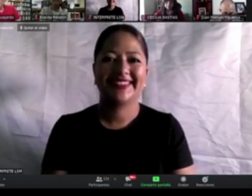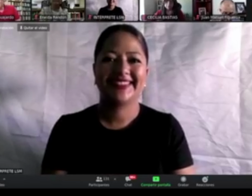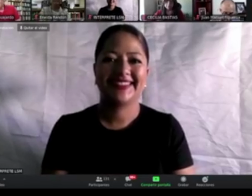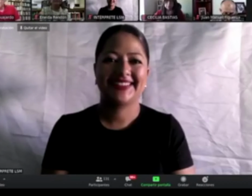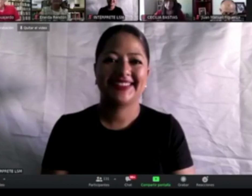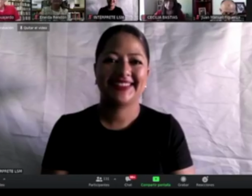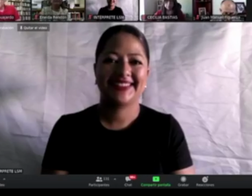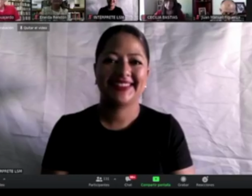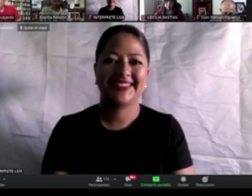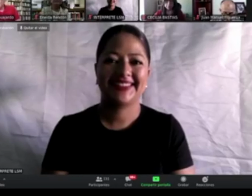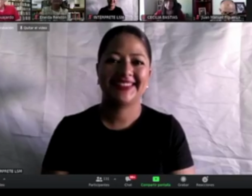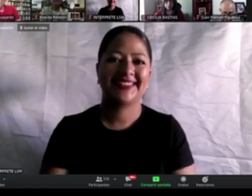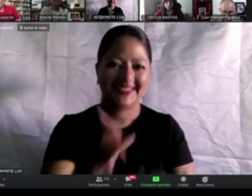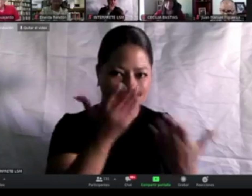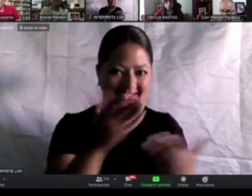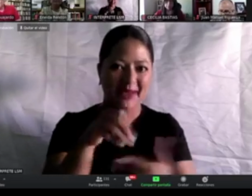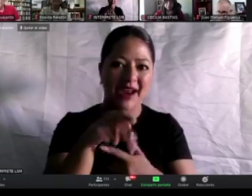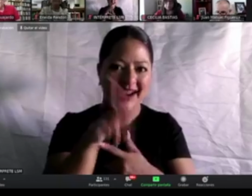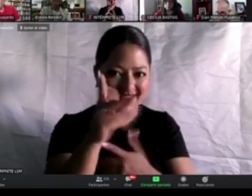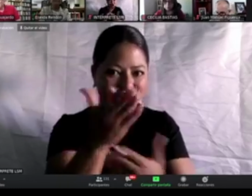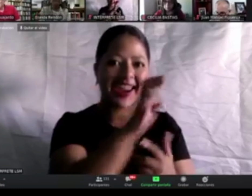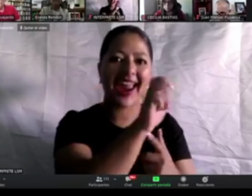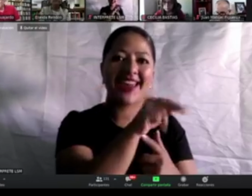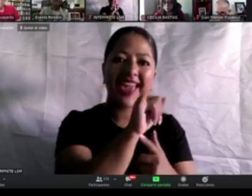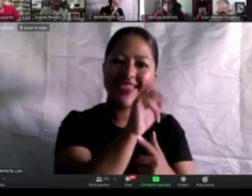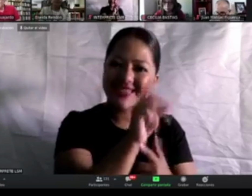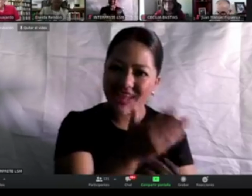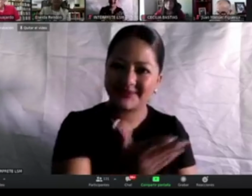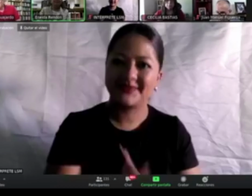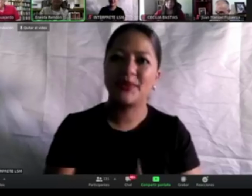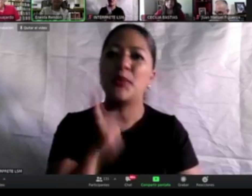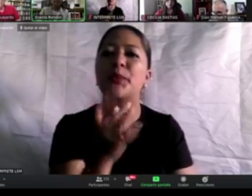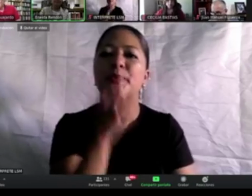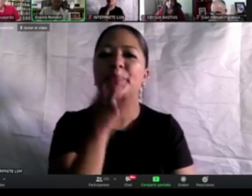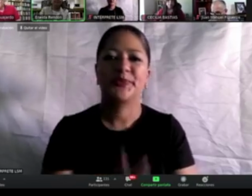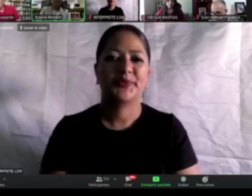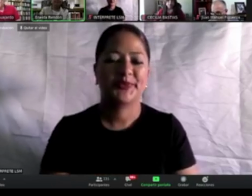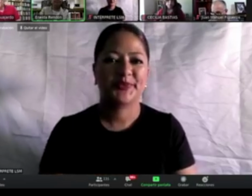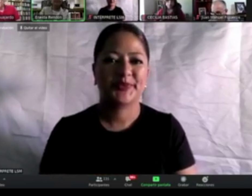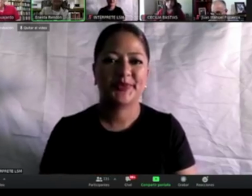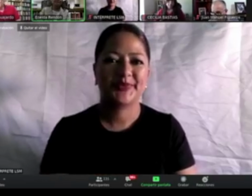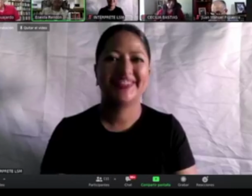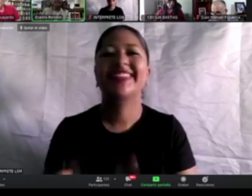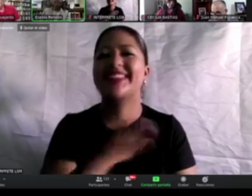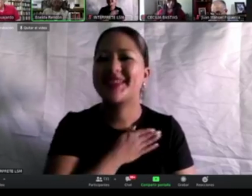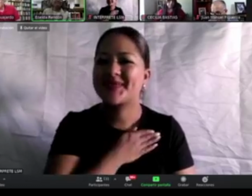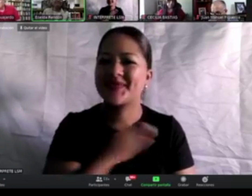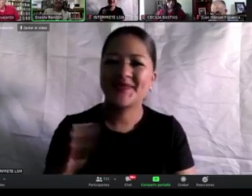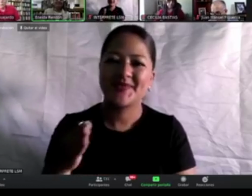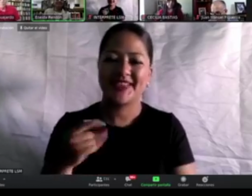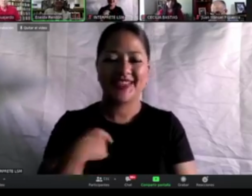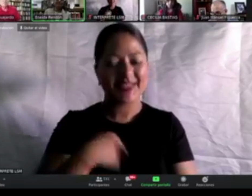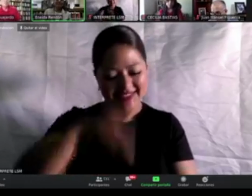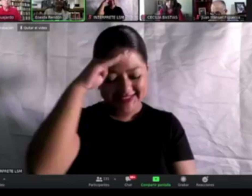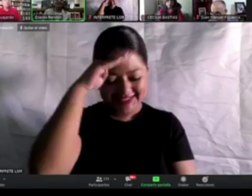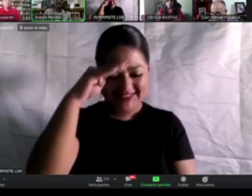si Mar Eneida un minuto bueno me quedé pensando